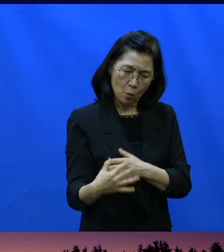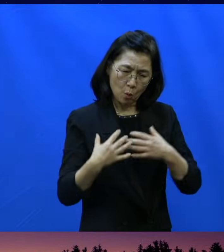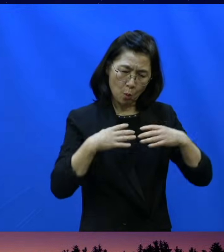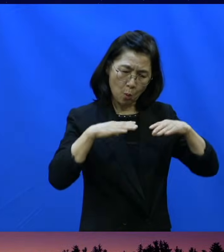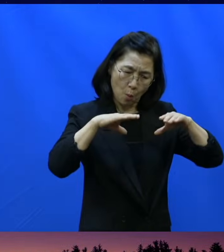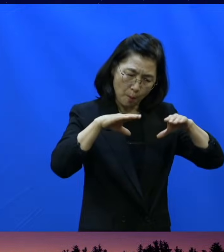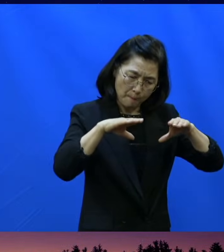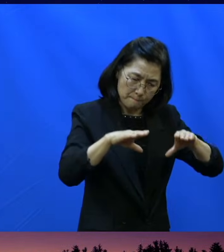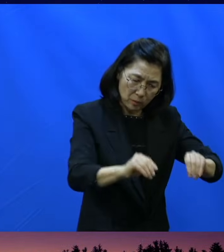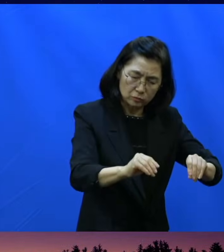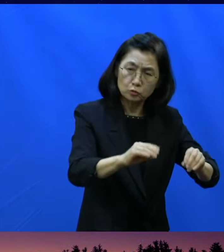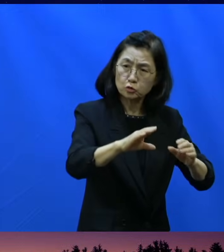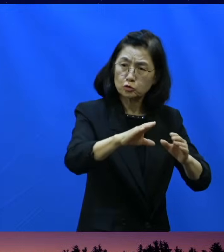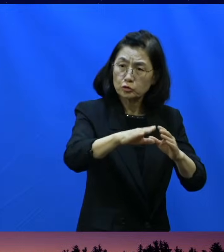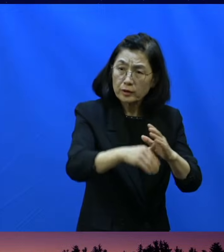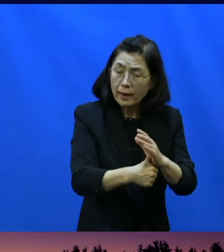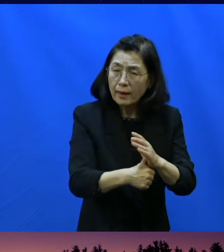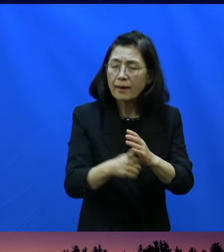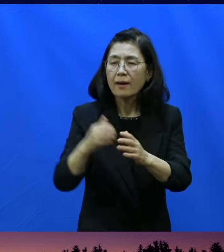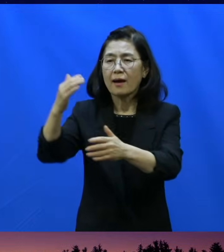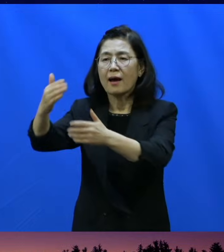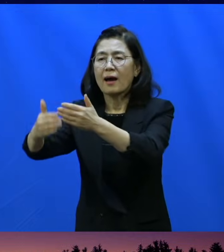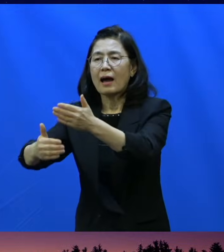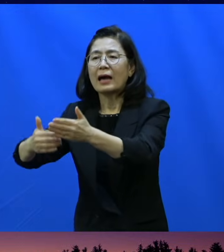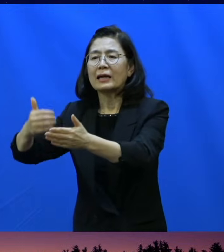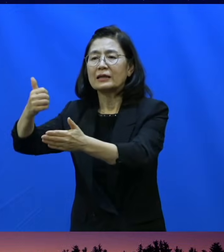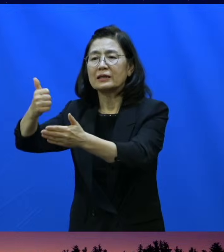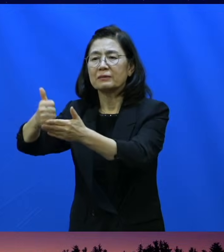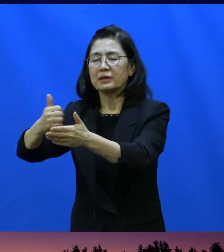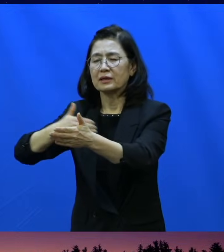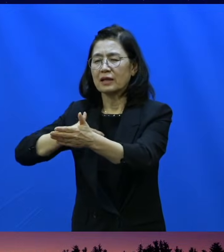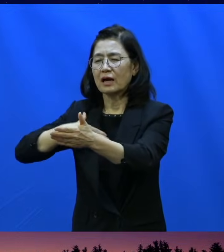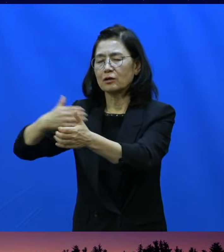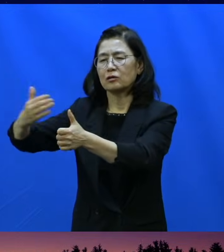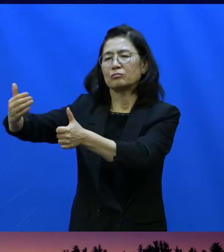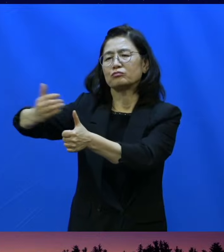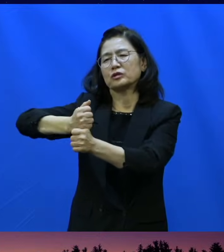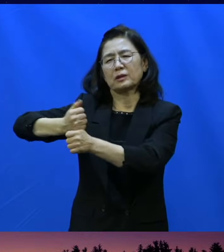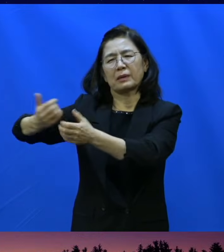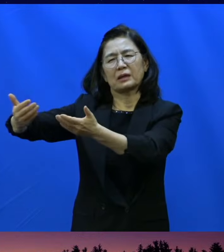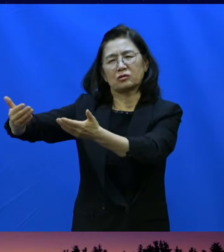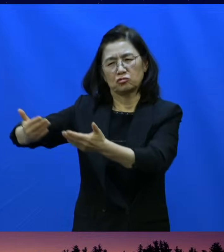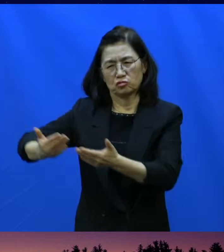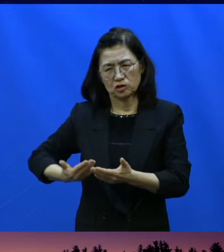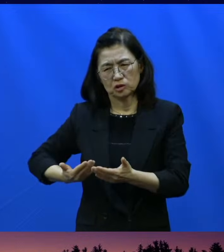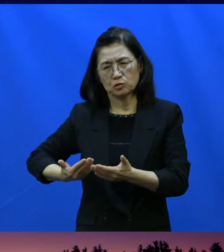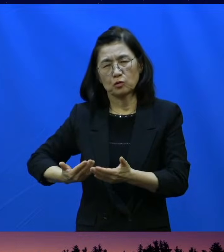딱 빼는 순간과 하나님의 붙드심 사이에 그 간격이 있어요.